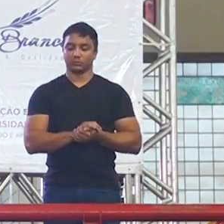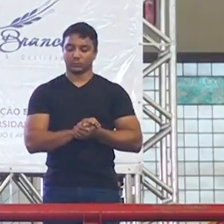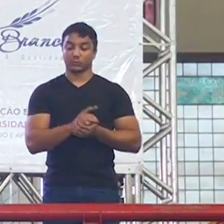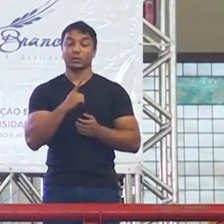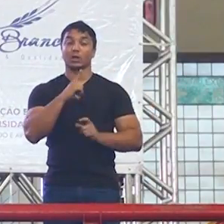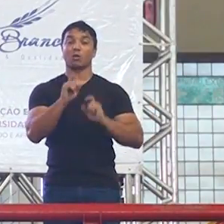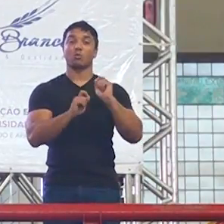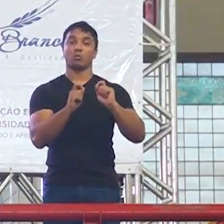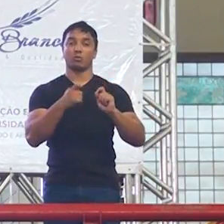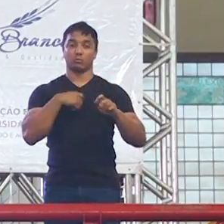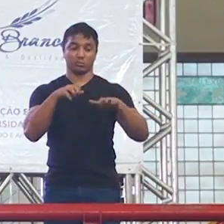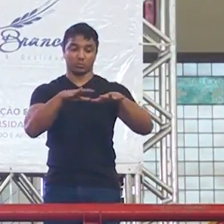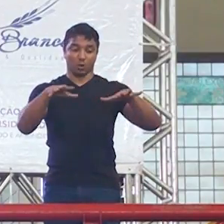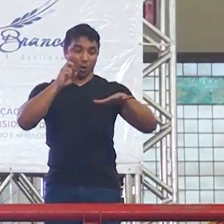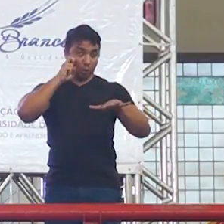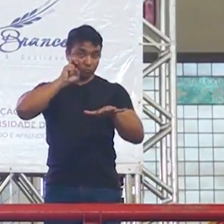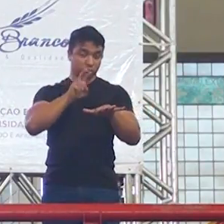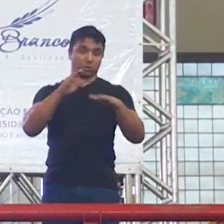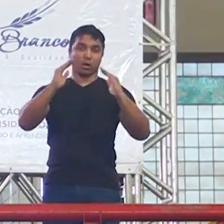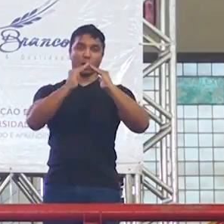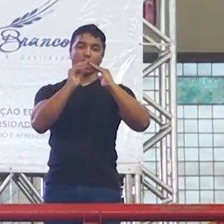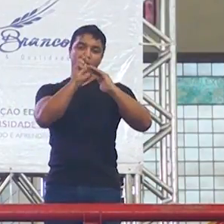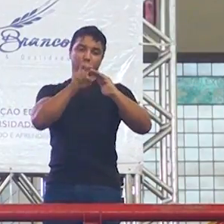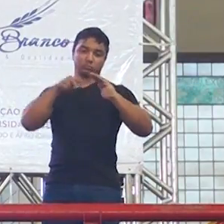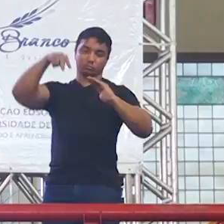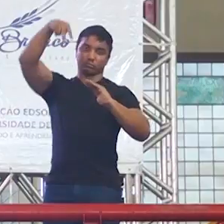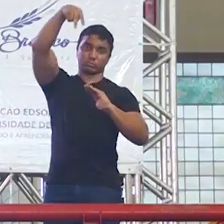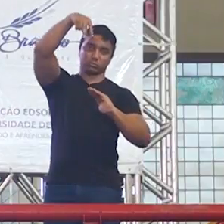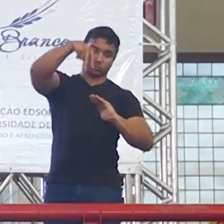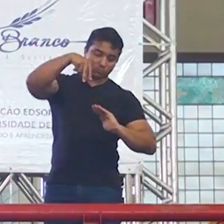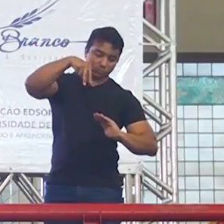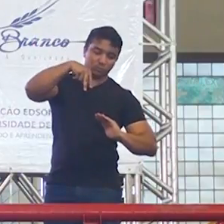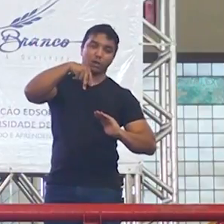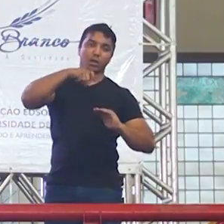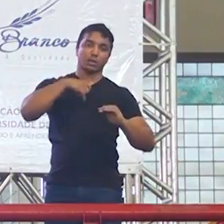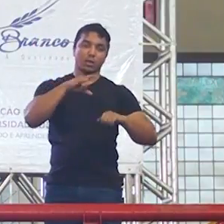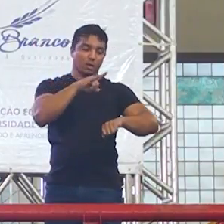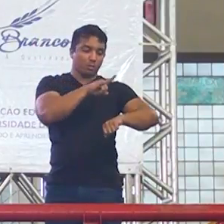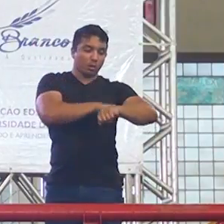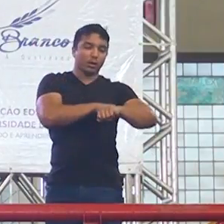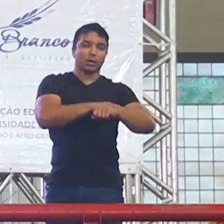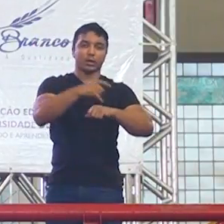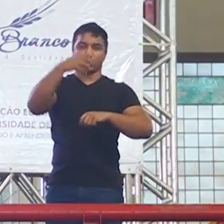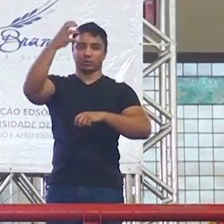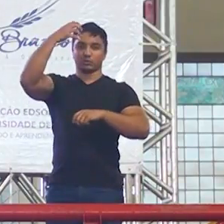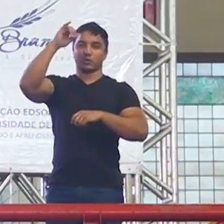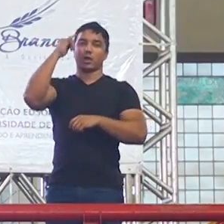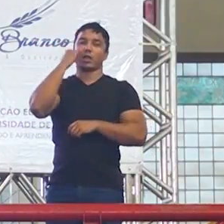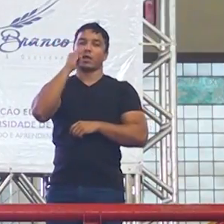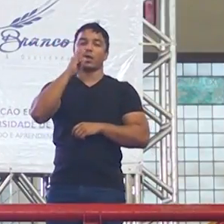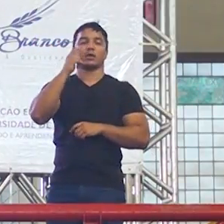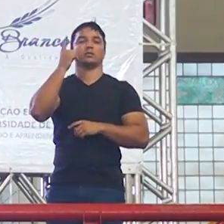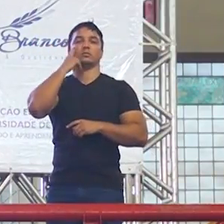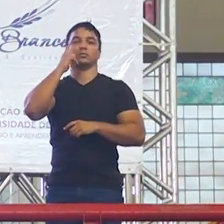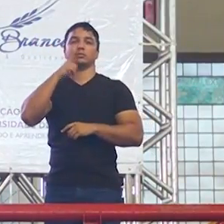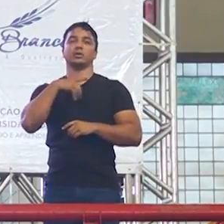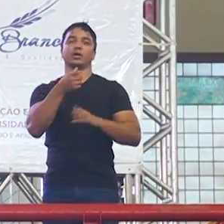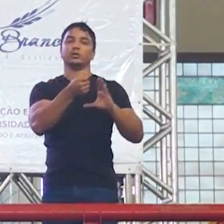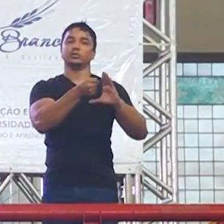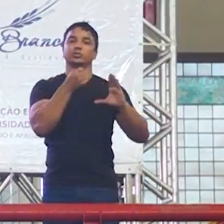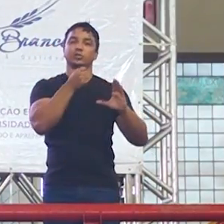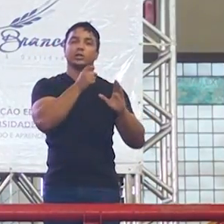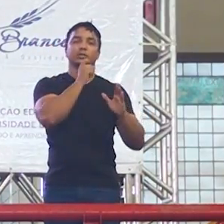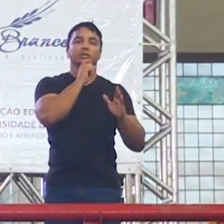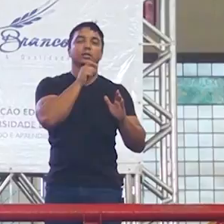onde tem, a gente está olhando de cima. Vocês estão vendo o banheiro onde tem chuveiro elétrico, aí tem uma geladeira